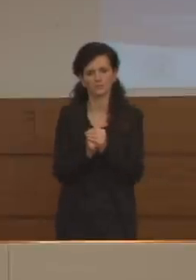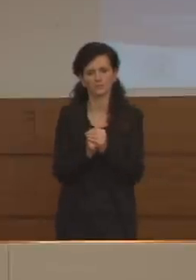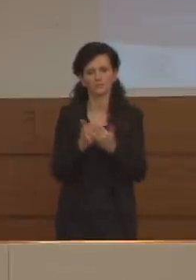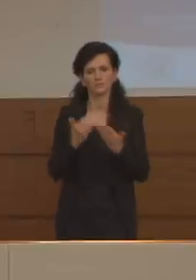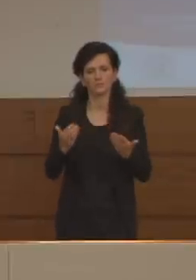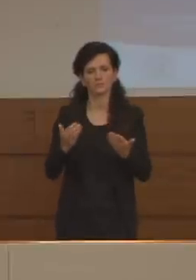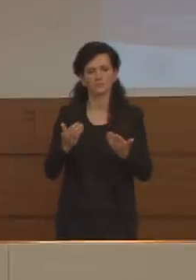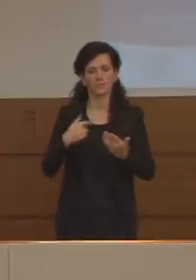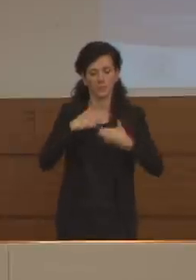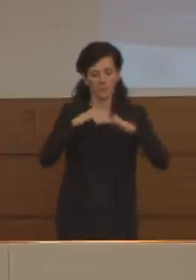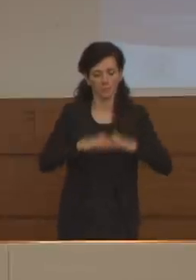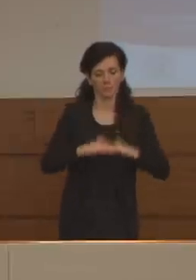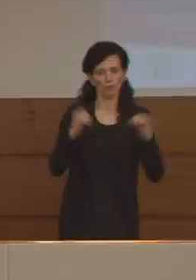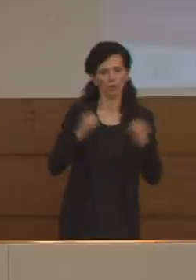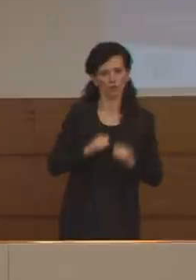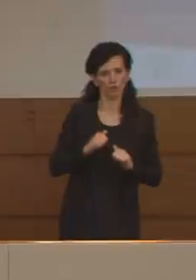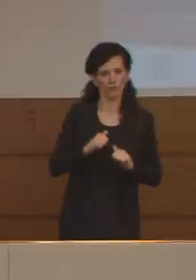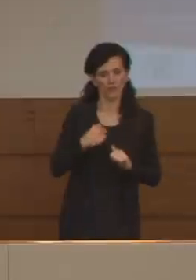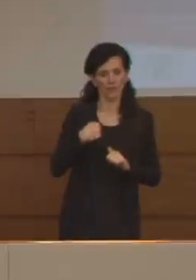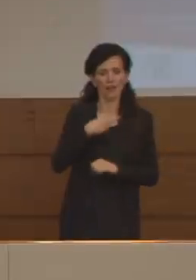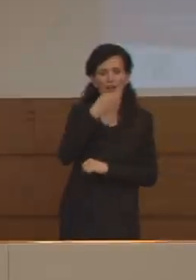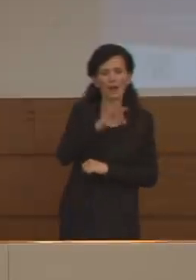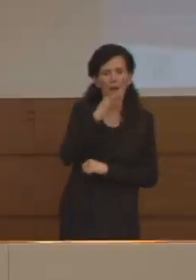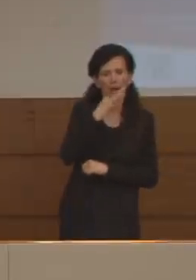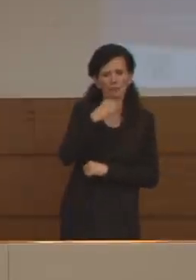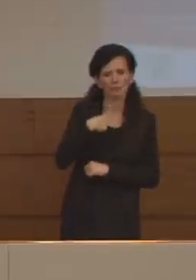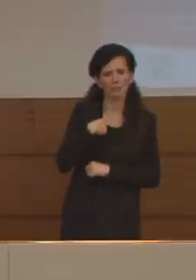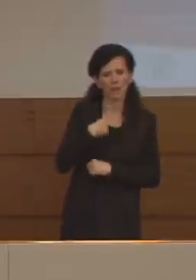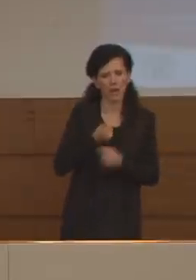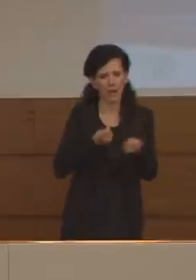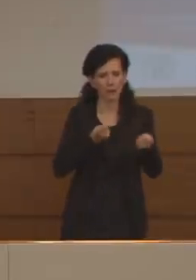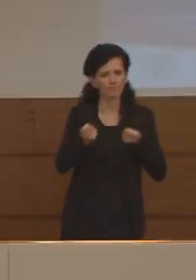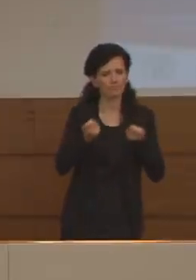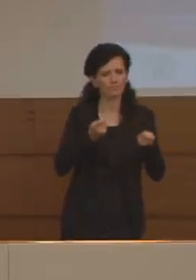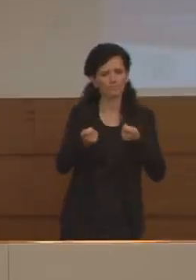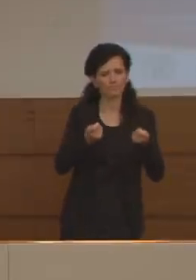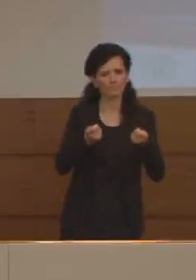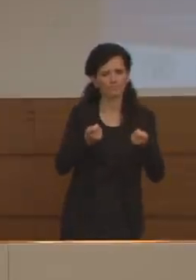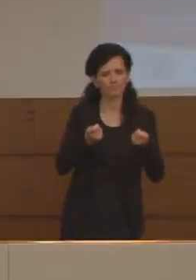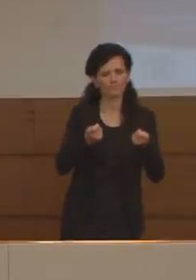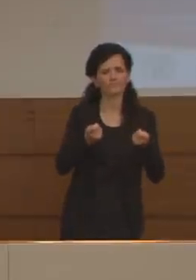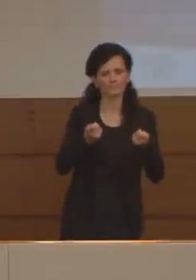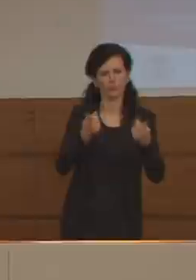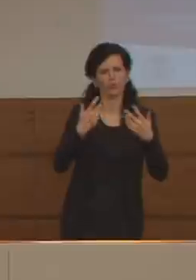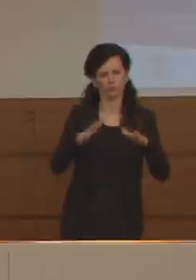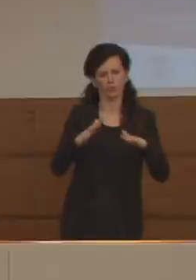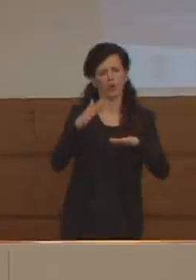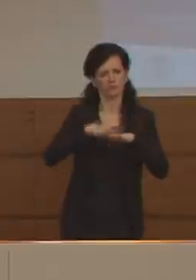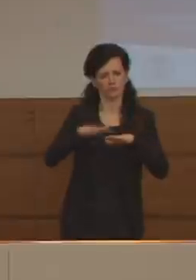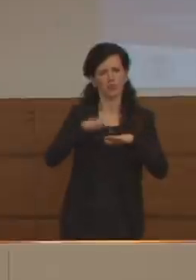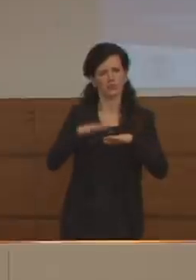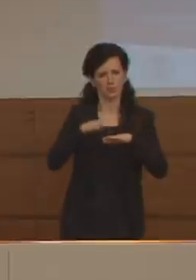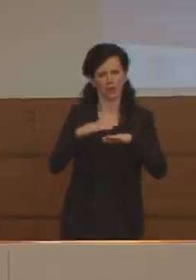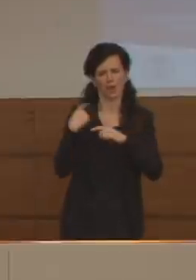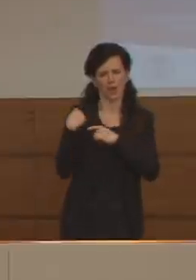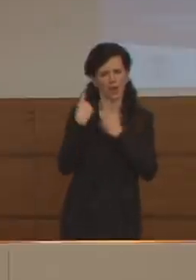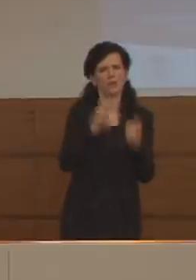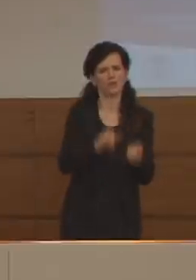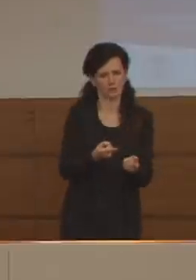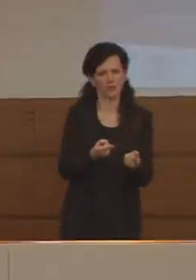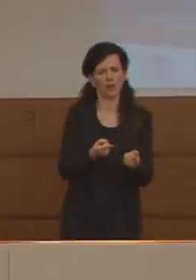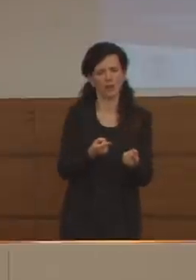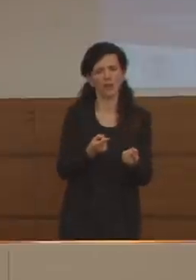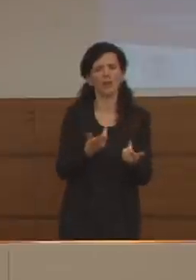capacità quella del sistema di protezione civile è una capacità rodata e soprattutto è una